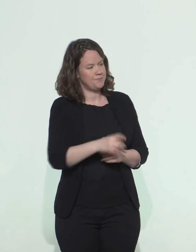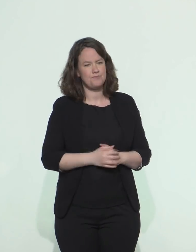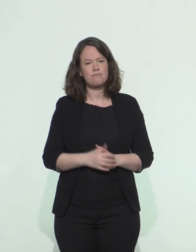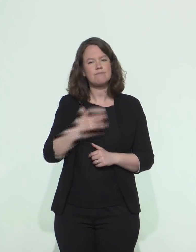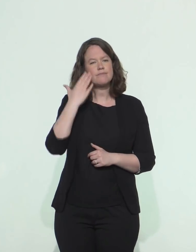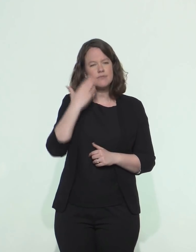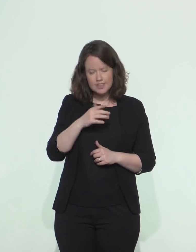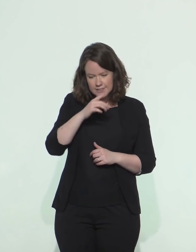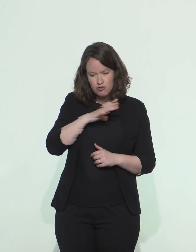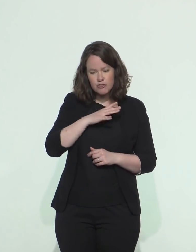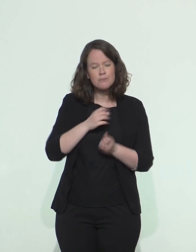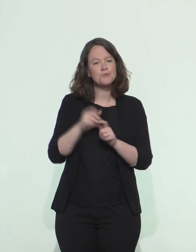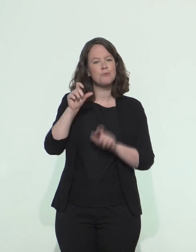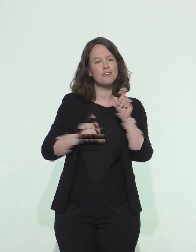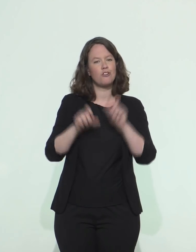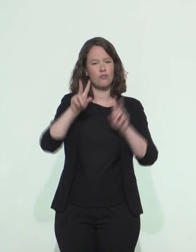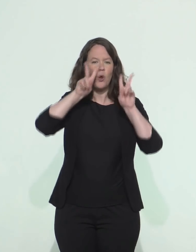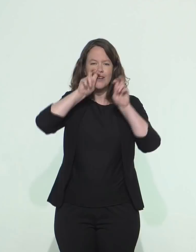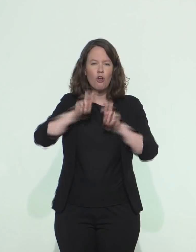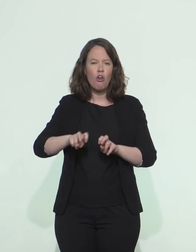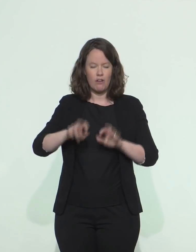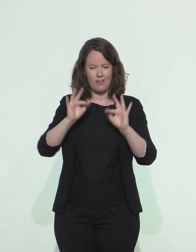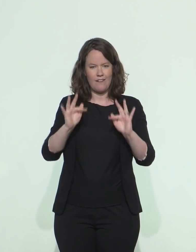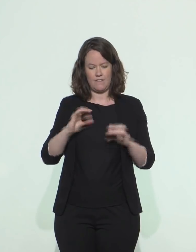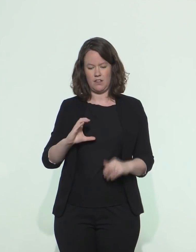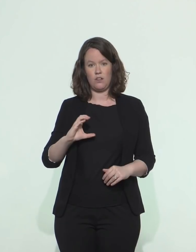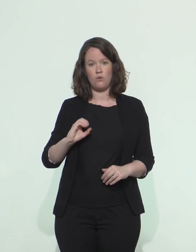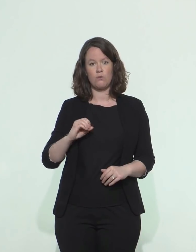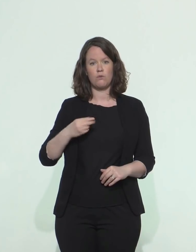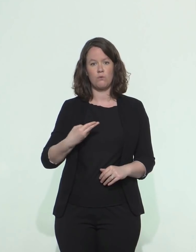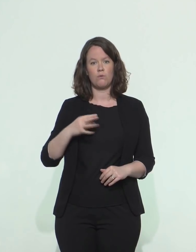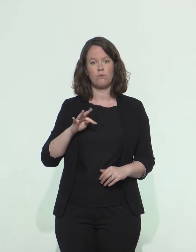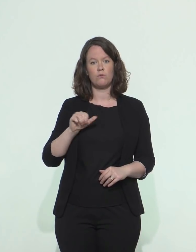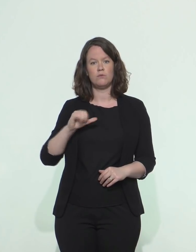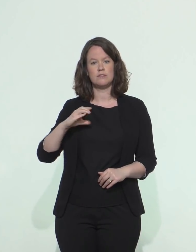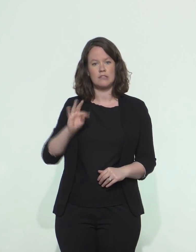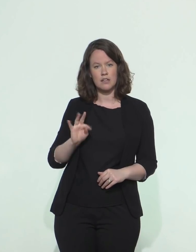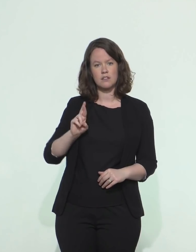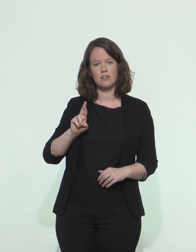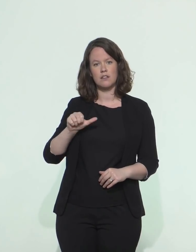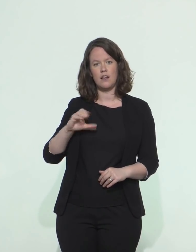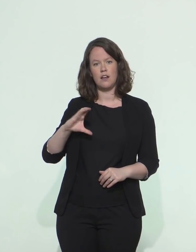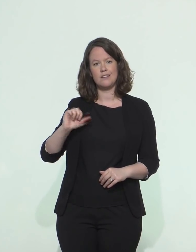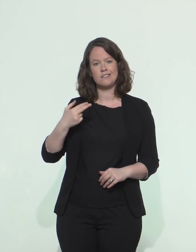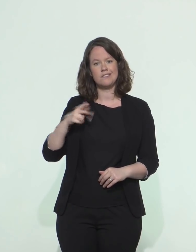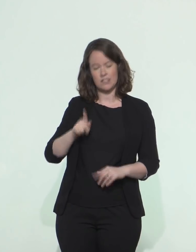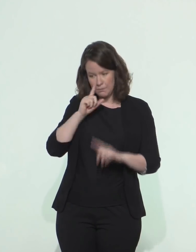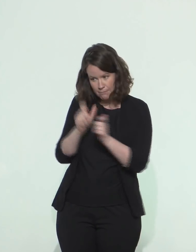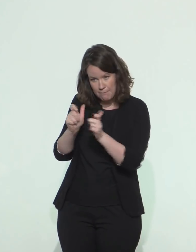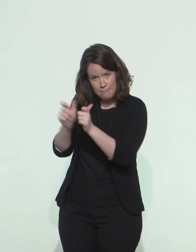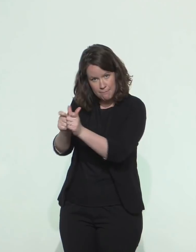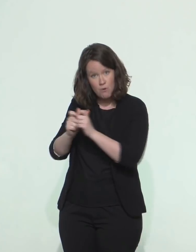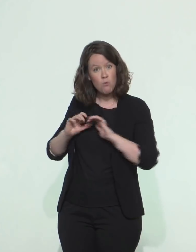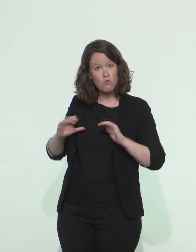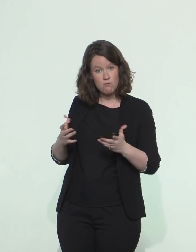le contact tracing. Quel accès ces équipes auront-elles aux dossiers médicaux ou à des données personnelles des malades ou de cas contacts? Alors, le